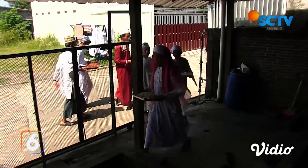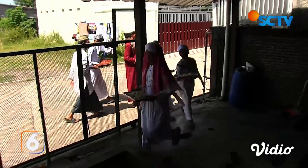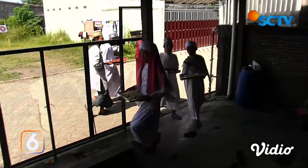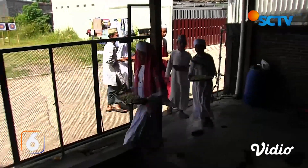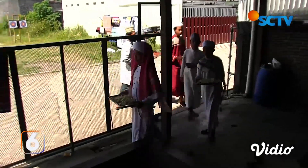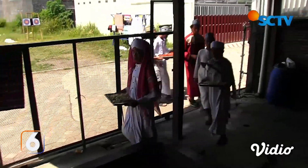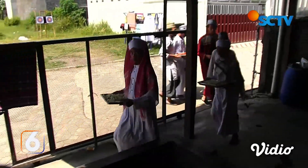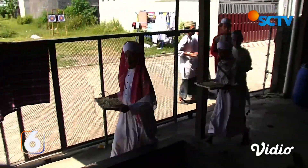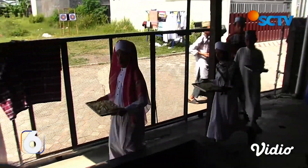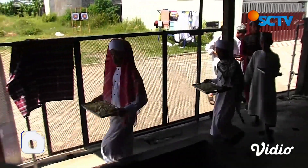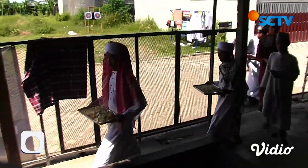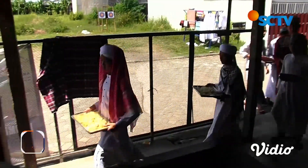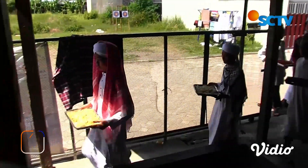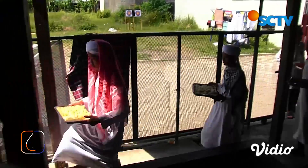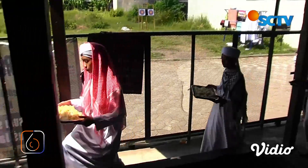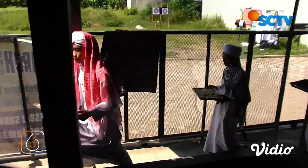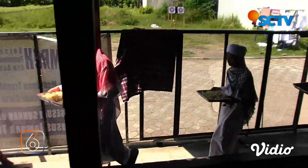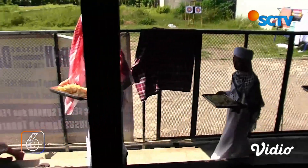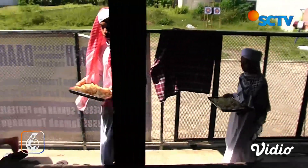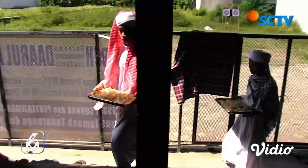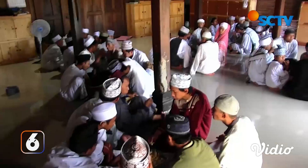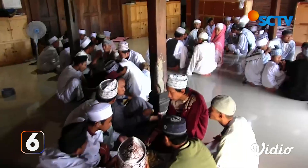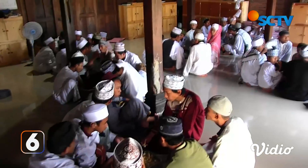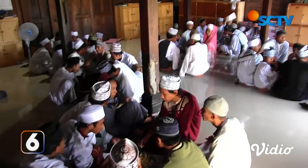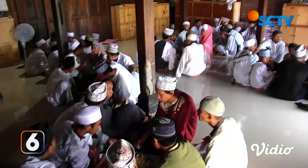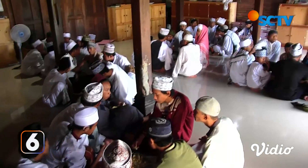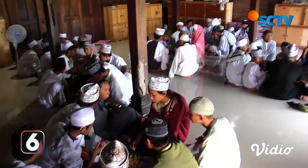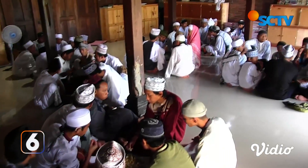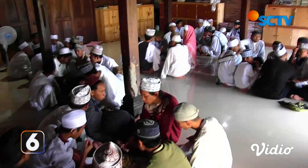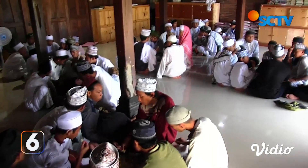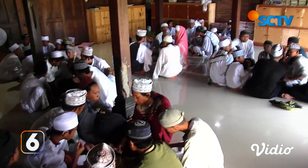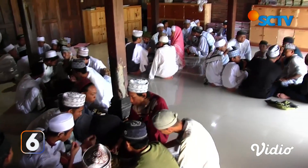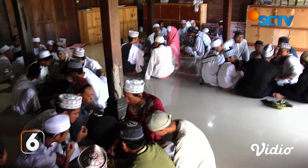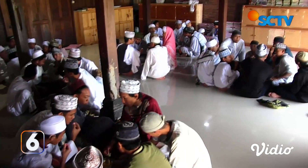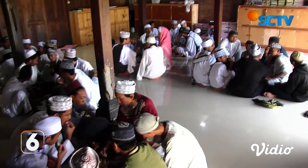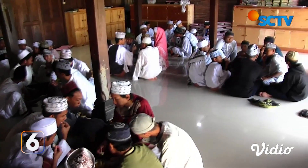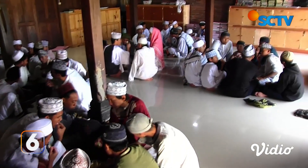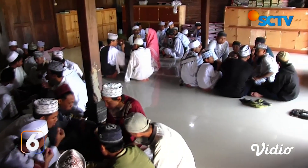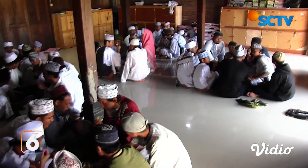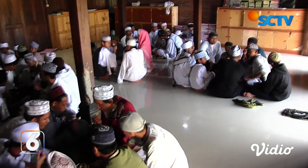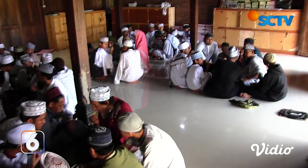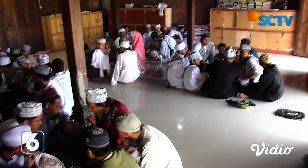Saya mau pondok Darul Asom hafal 30 juz Al-Quran.